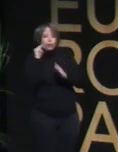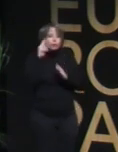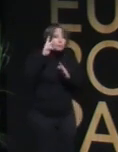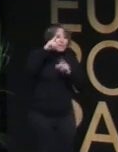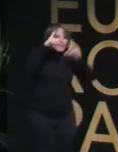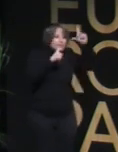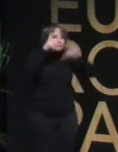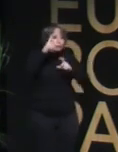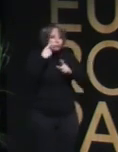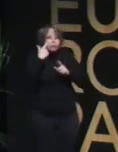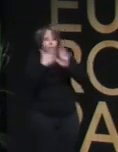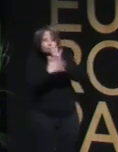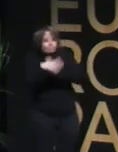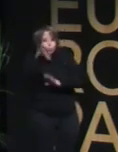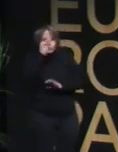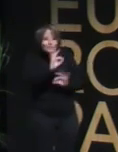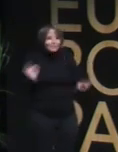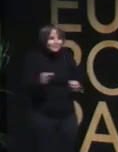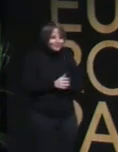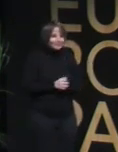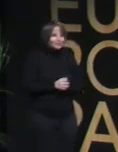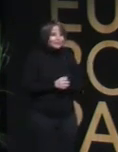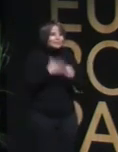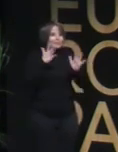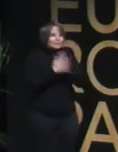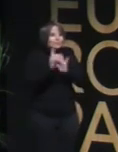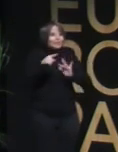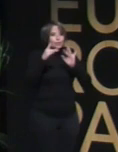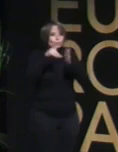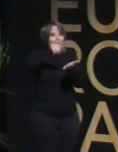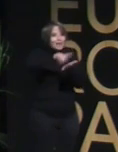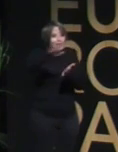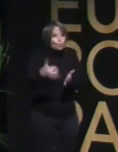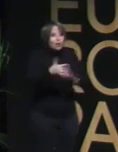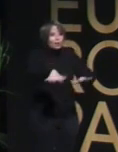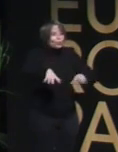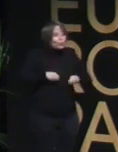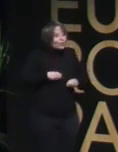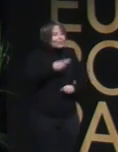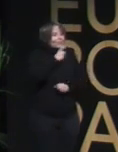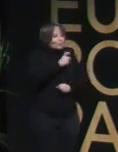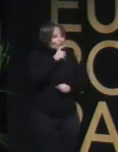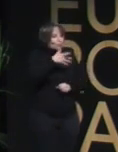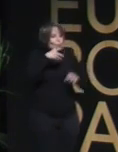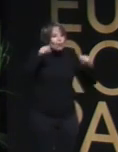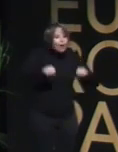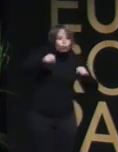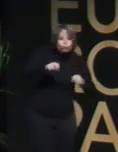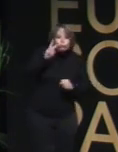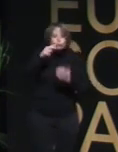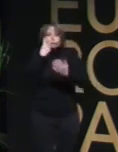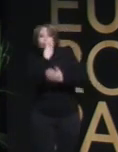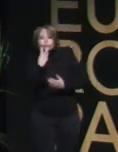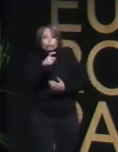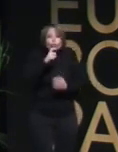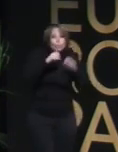expresiones verbales, ¿vale? Capacidades de adquirir el lenguaje, porque no están observando los adultos cómo dictan, cómo hablan y cómo